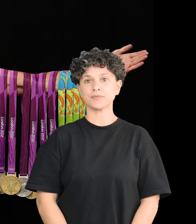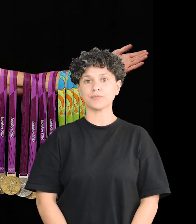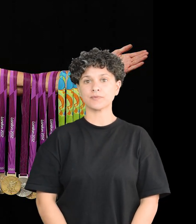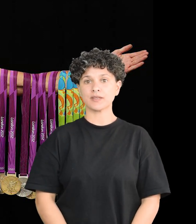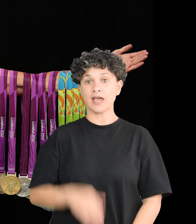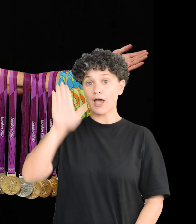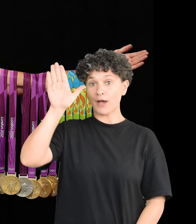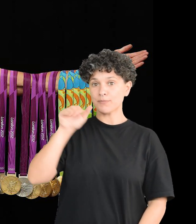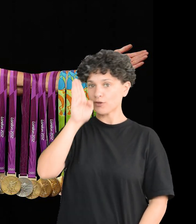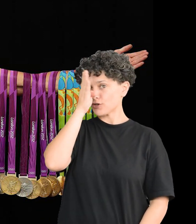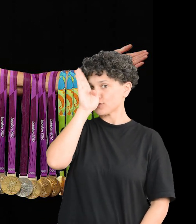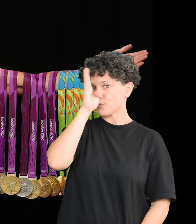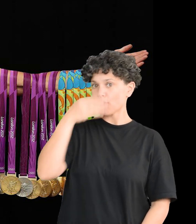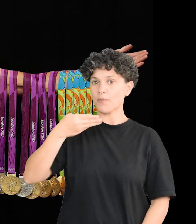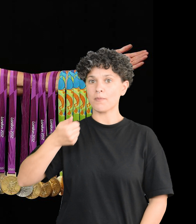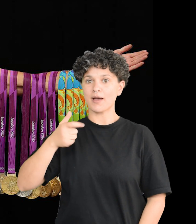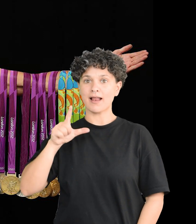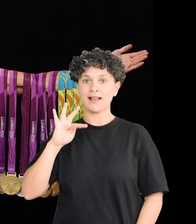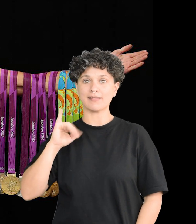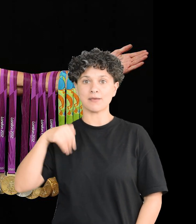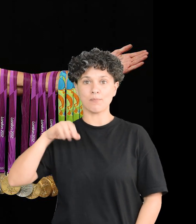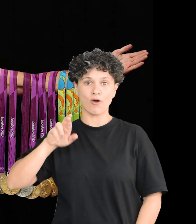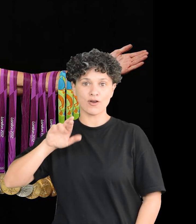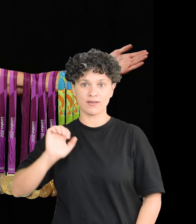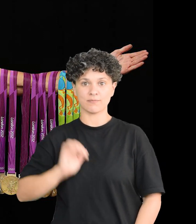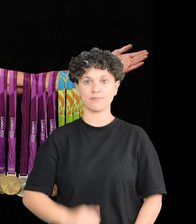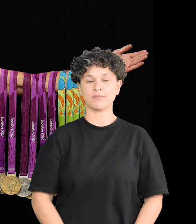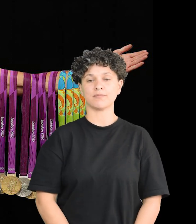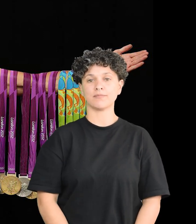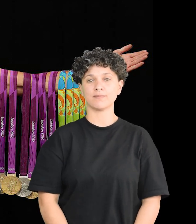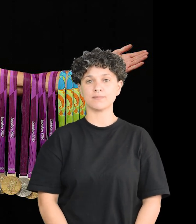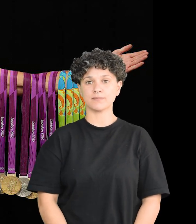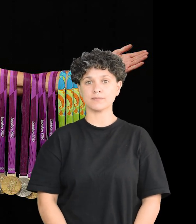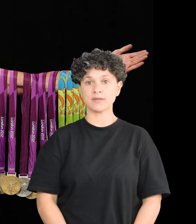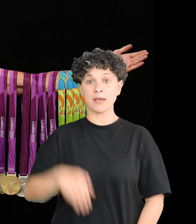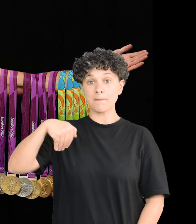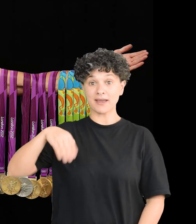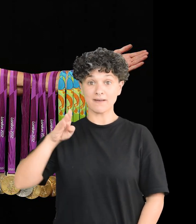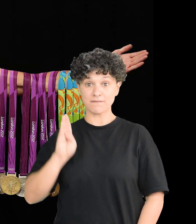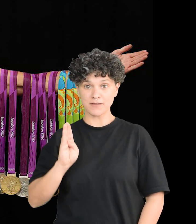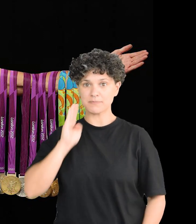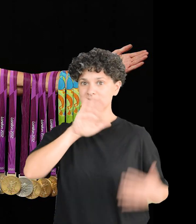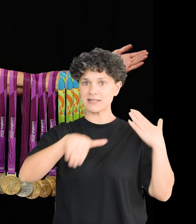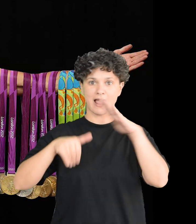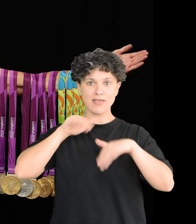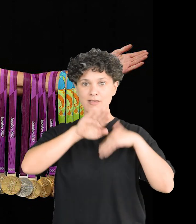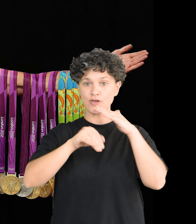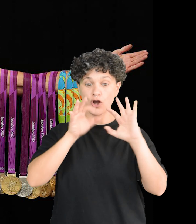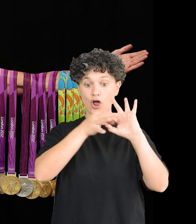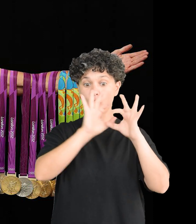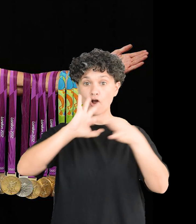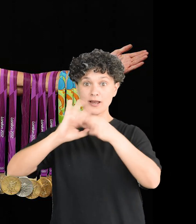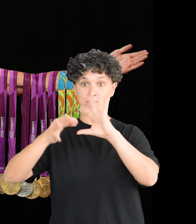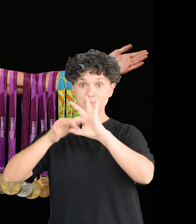1985 el tiburón de Baltimore Michael fels es uno de los nadadores